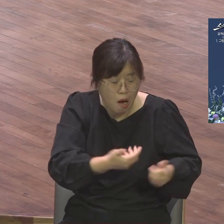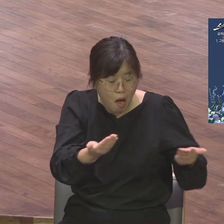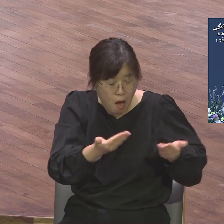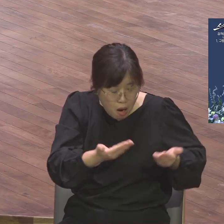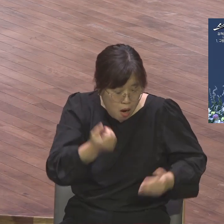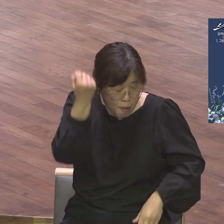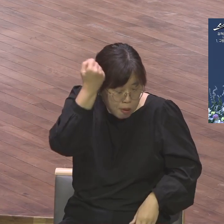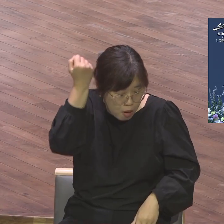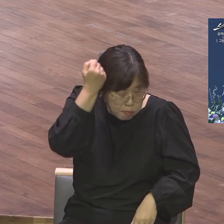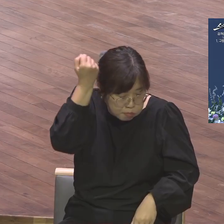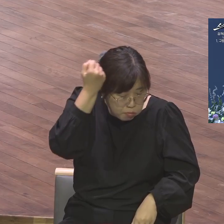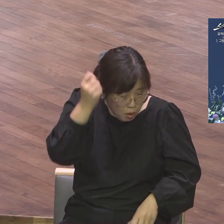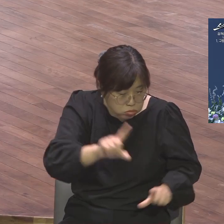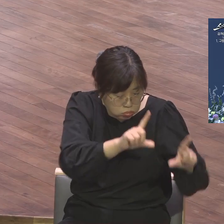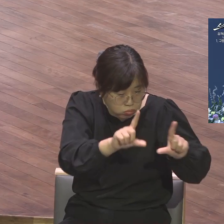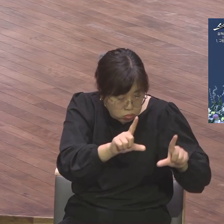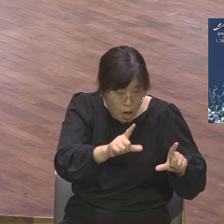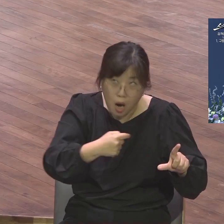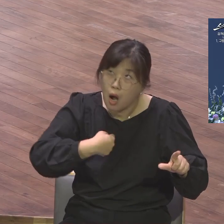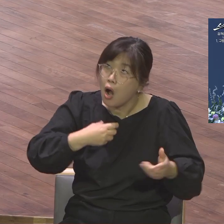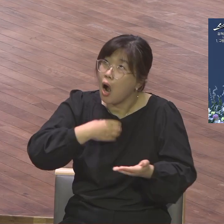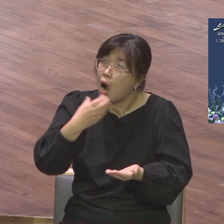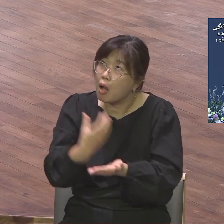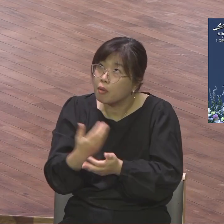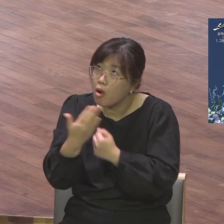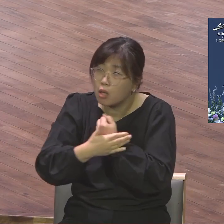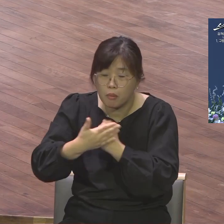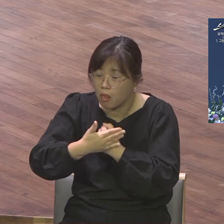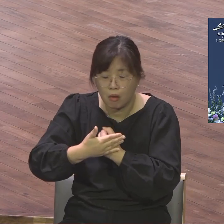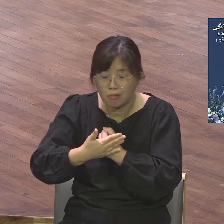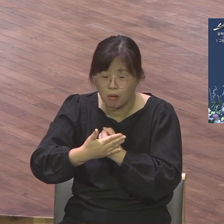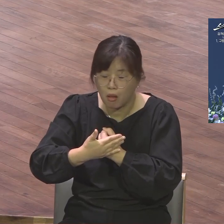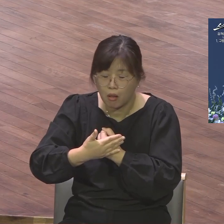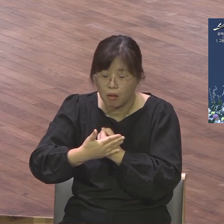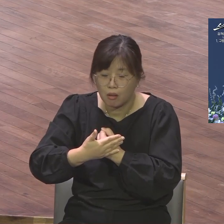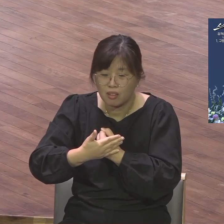완전히 잡혀버려가지고 감사, 감격